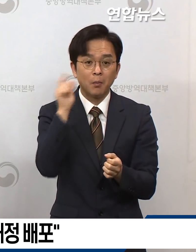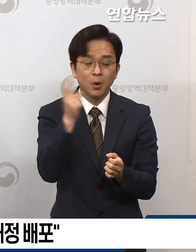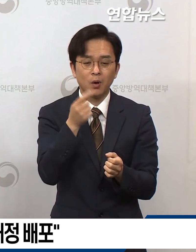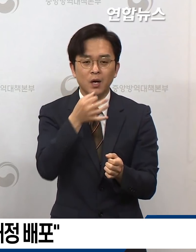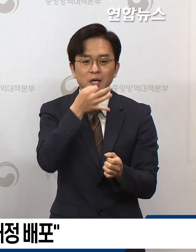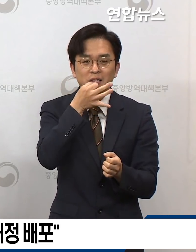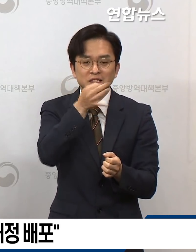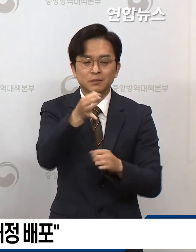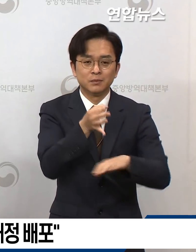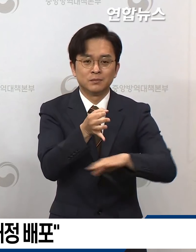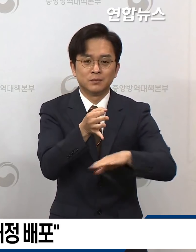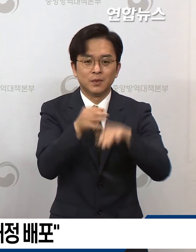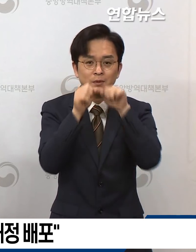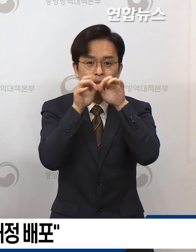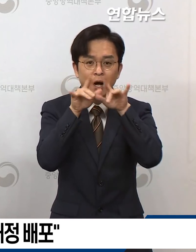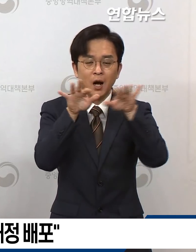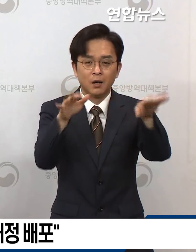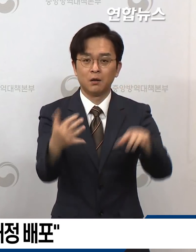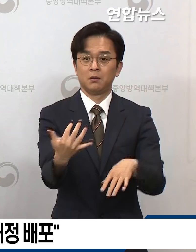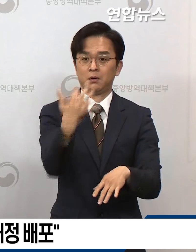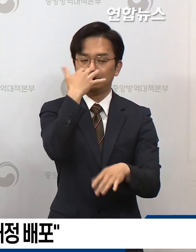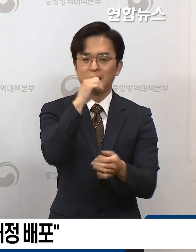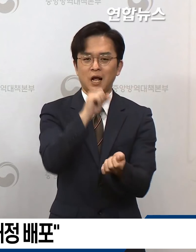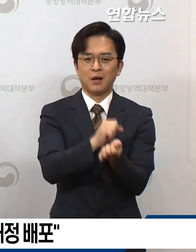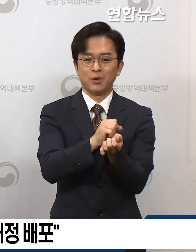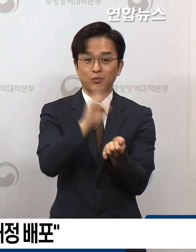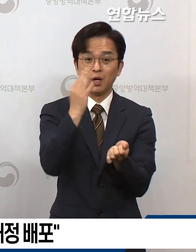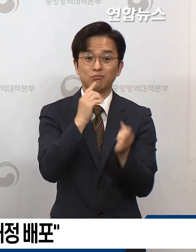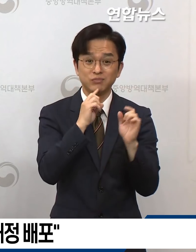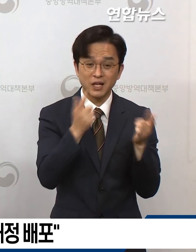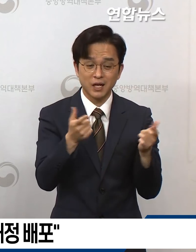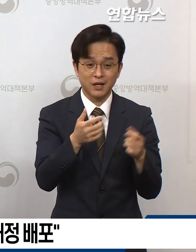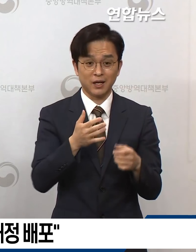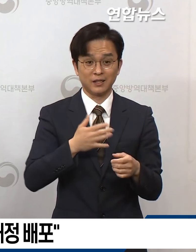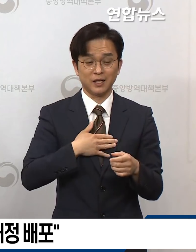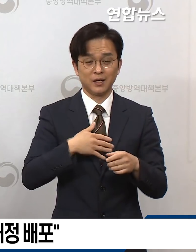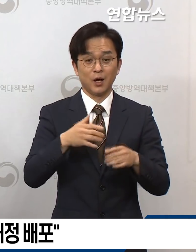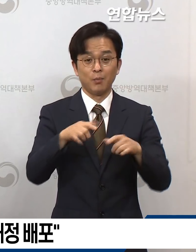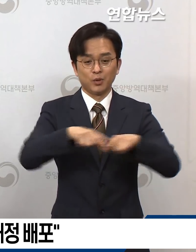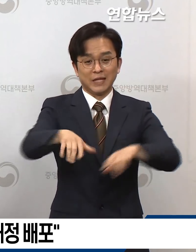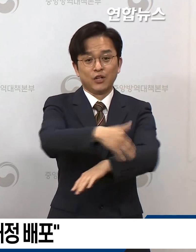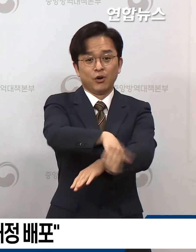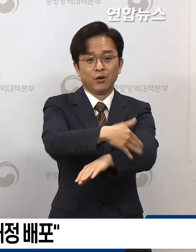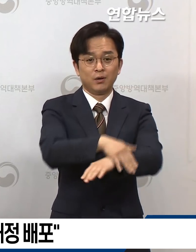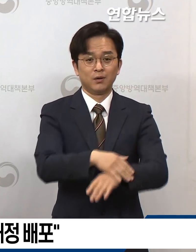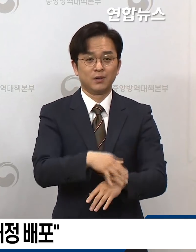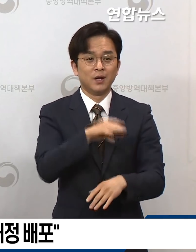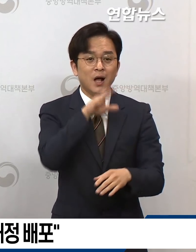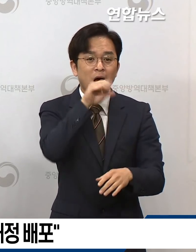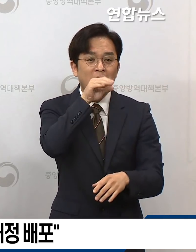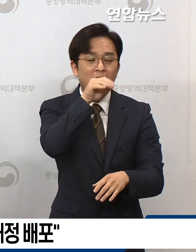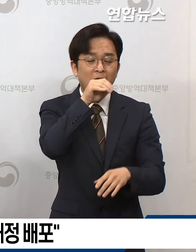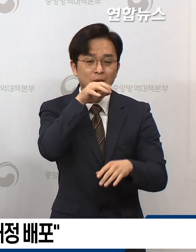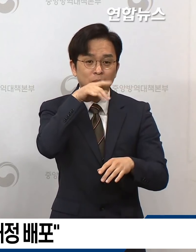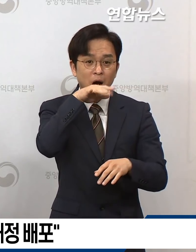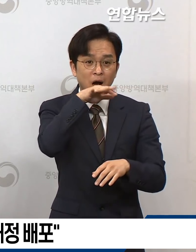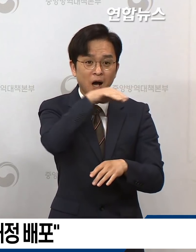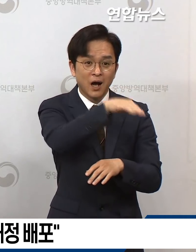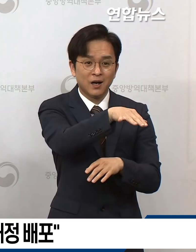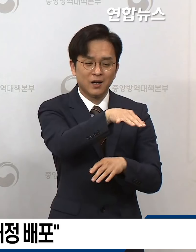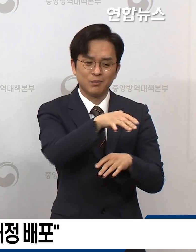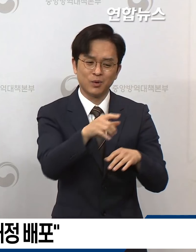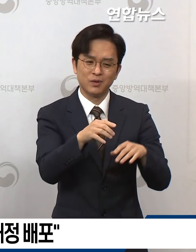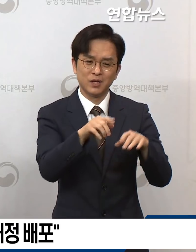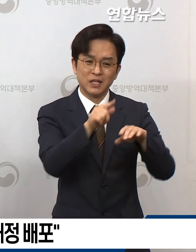그 침방울이 주변의 그 표면을 오염시켜 이 표면을 손으로 만졌을 때 손을 통해